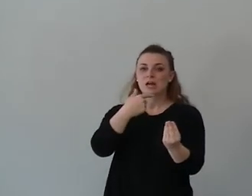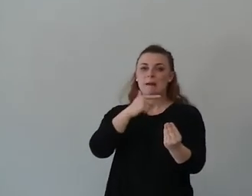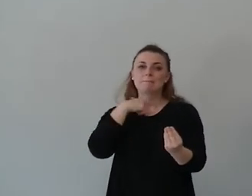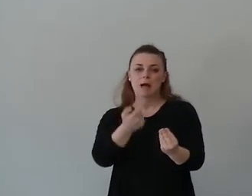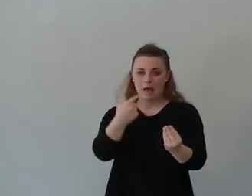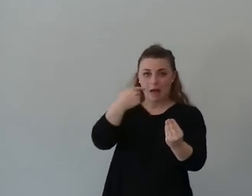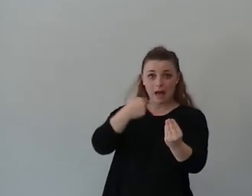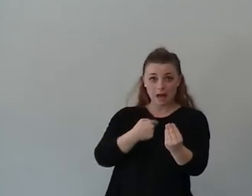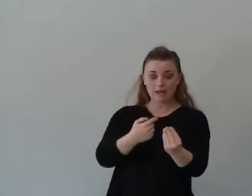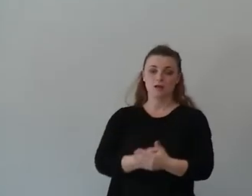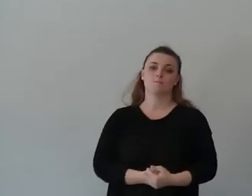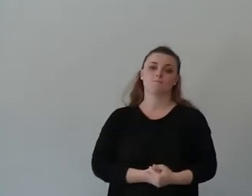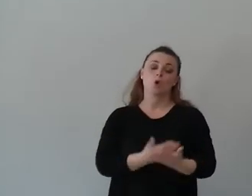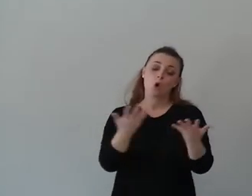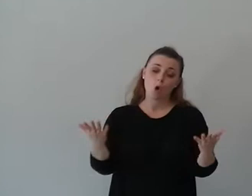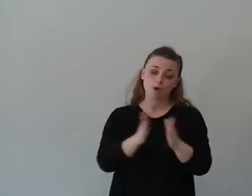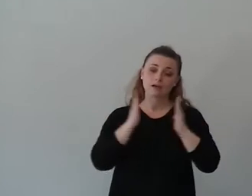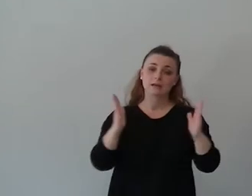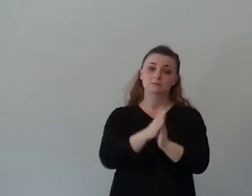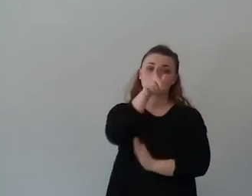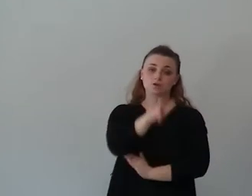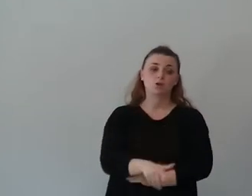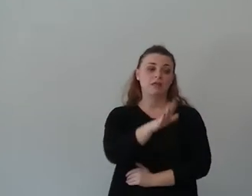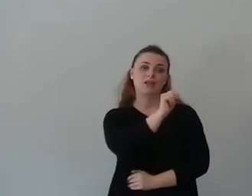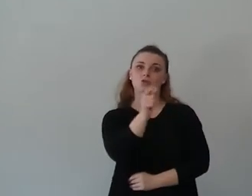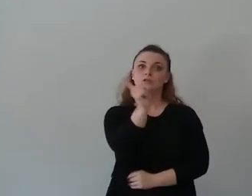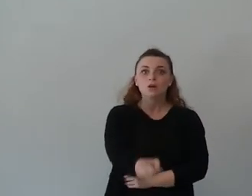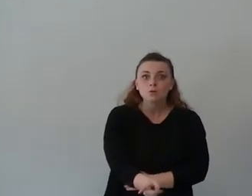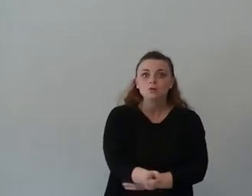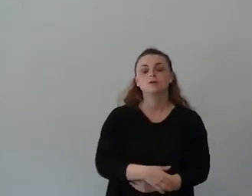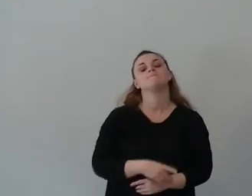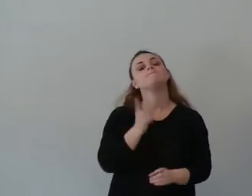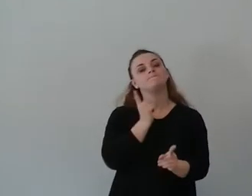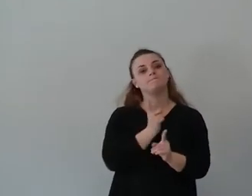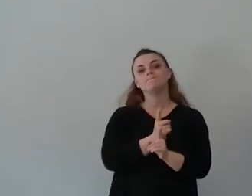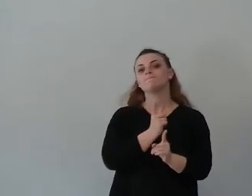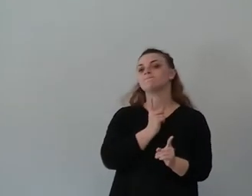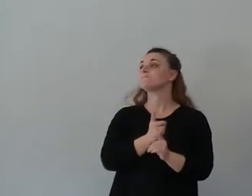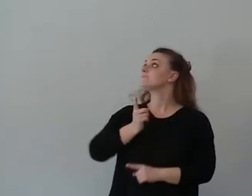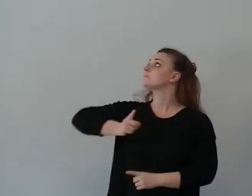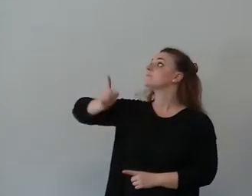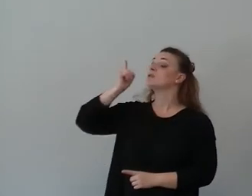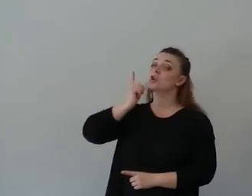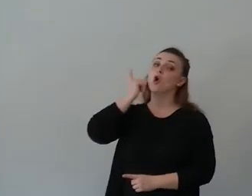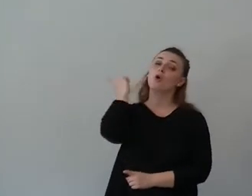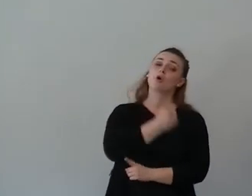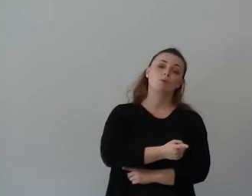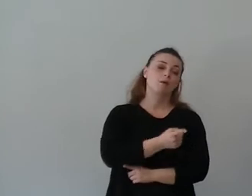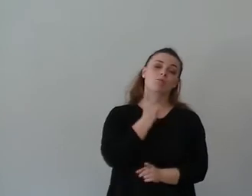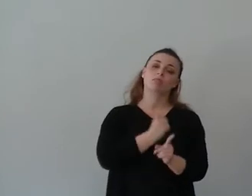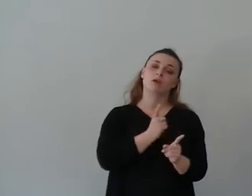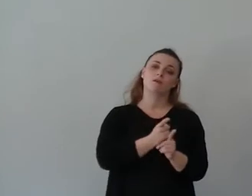God still commands us to love one another. Dio ci comanda di amarci l'un l'altro. By doing